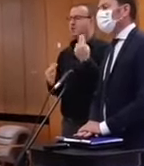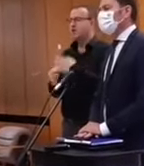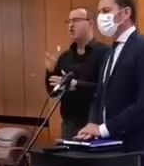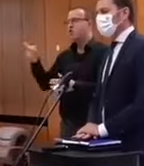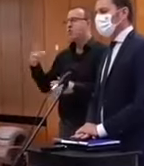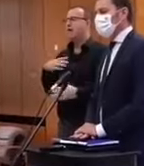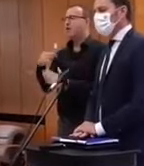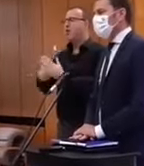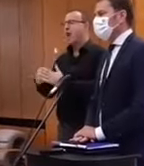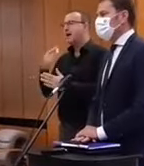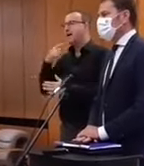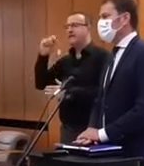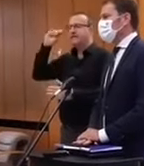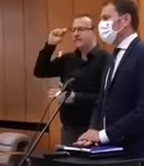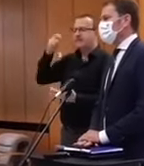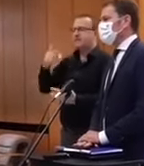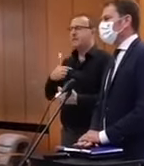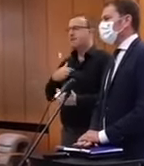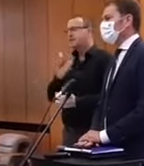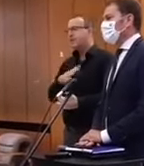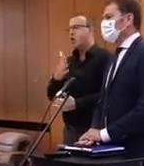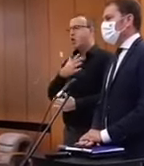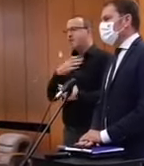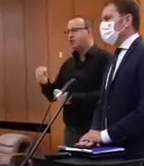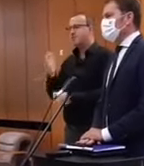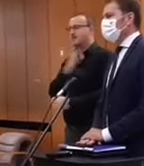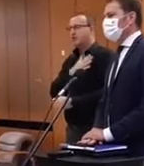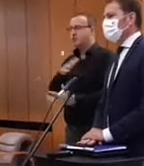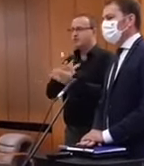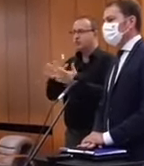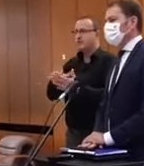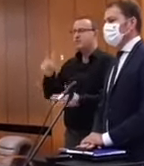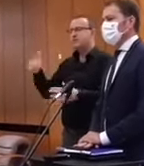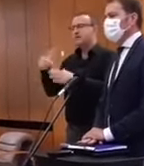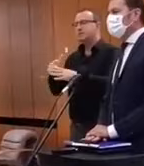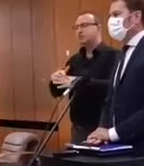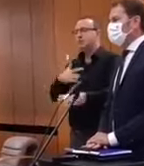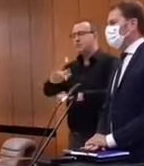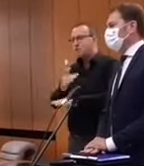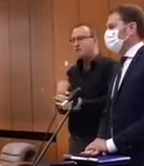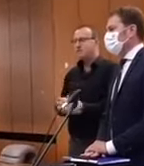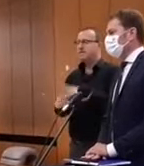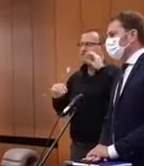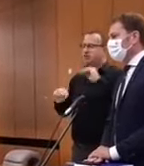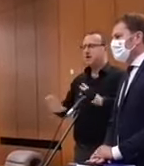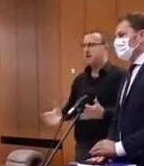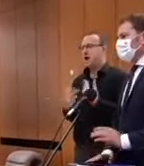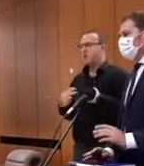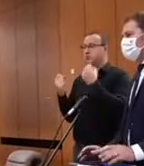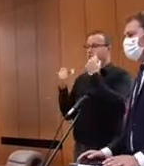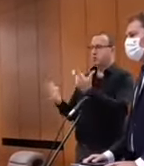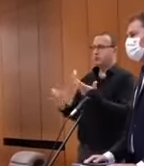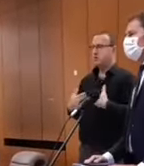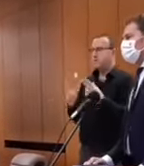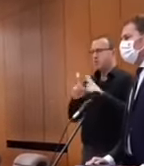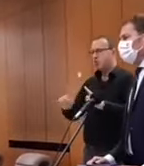zámienky, dôležité je, aby sme statočným vyšetrovateľom zabezpečili pocit, či večer alebo ráno, keď sa zobudia, že